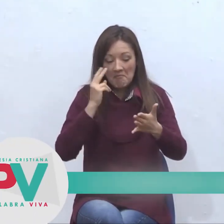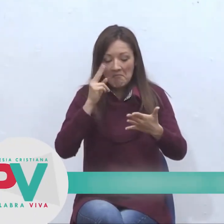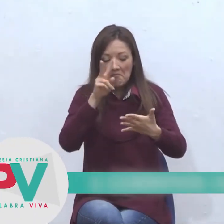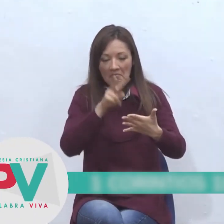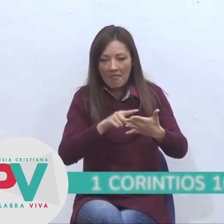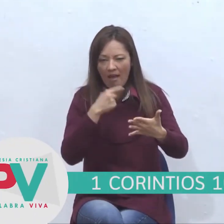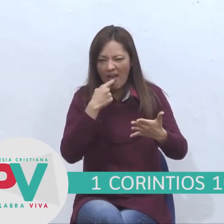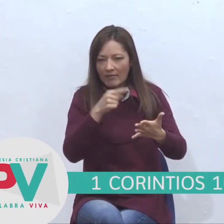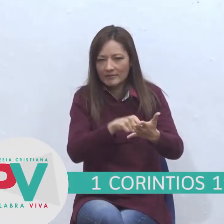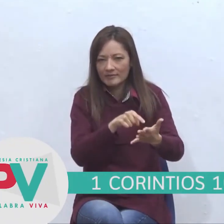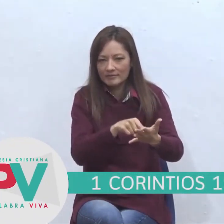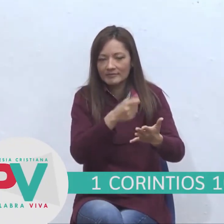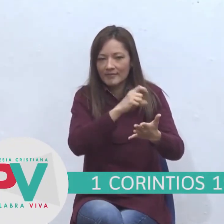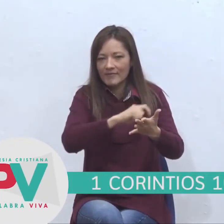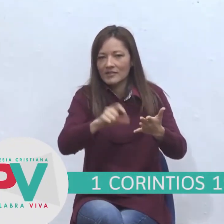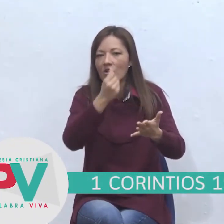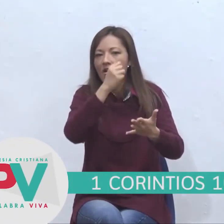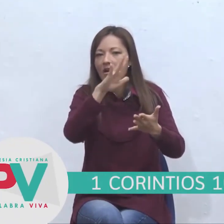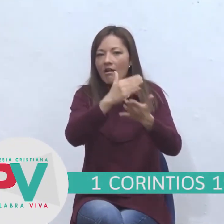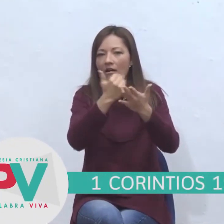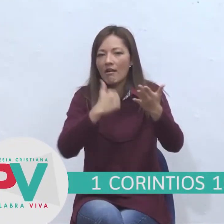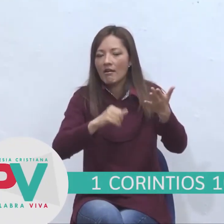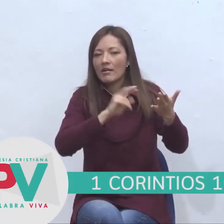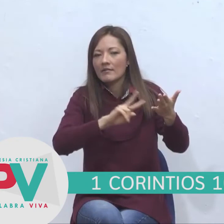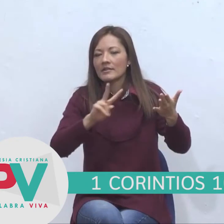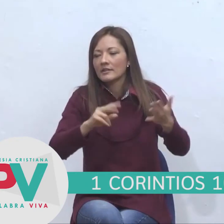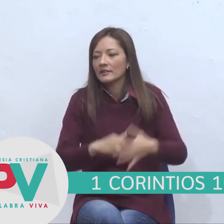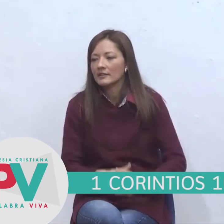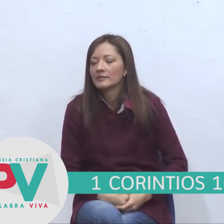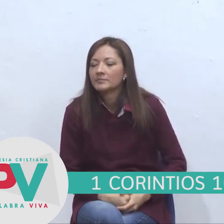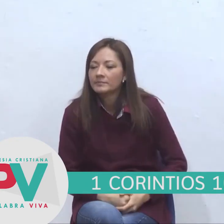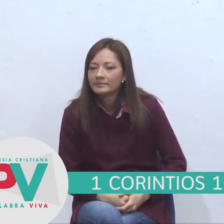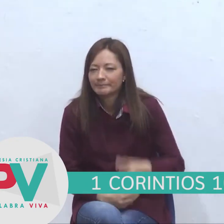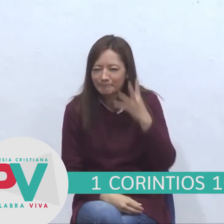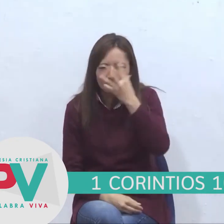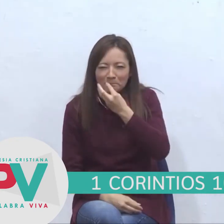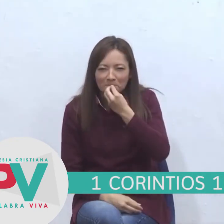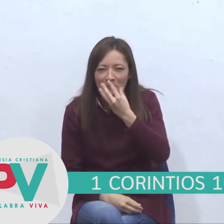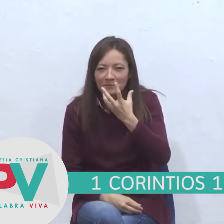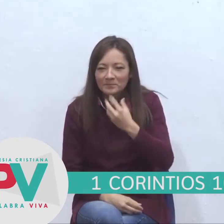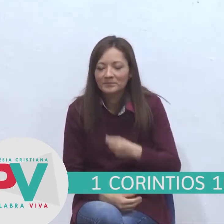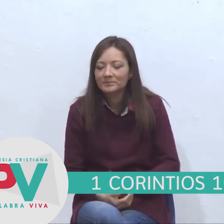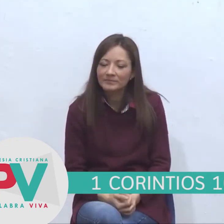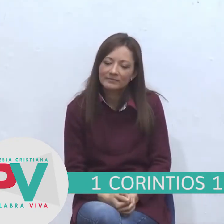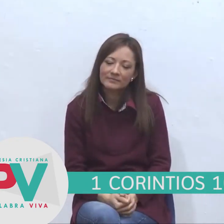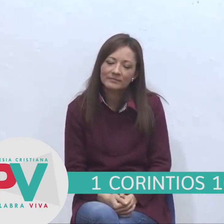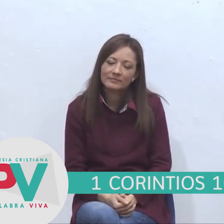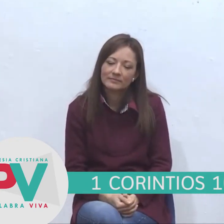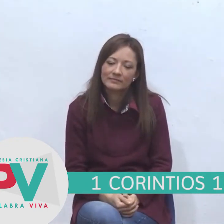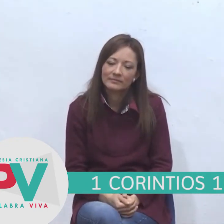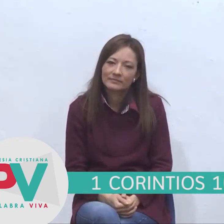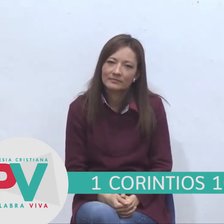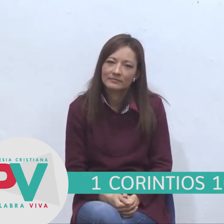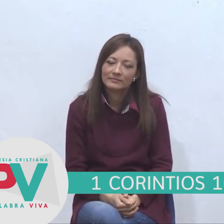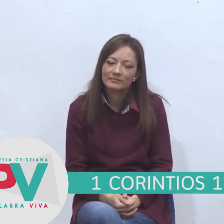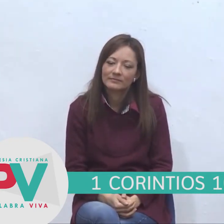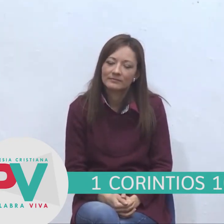mire lo que dice el versículo 14 al 22. Es tan bonito. Por